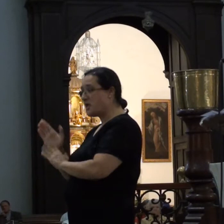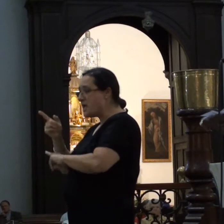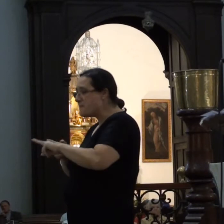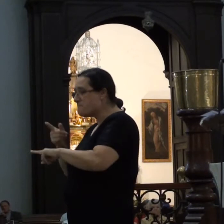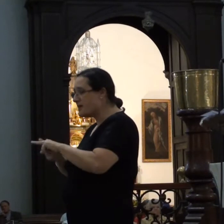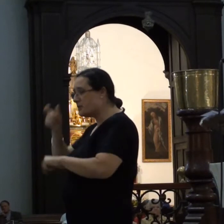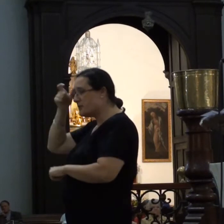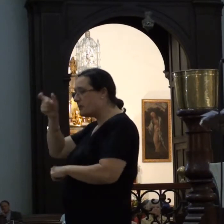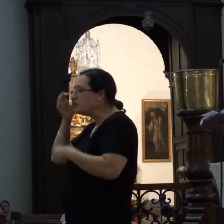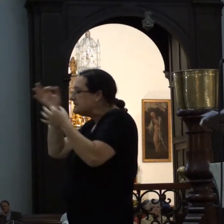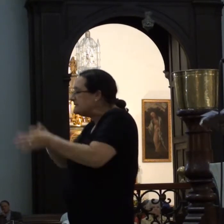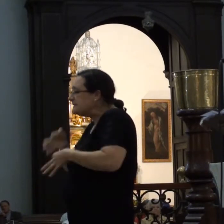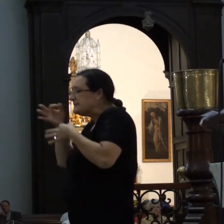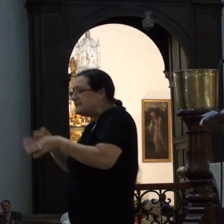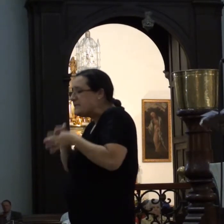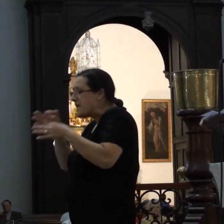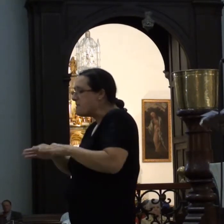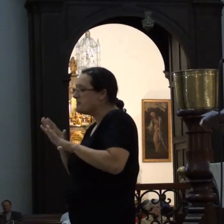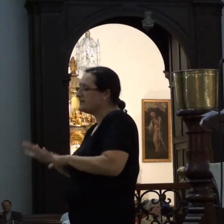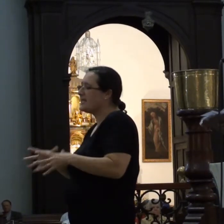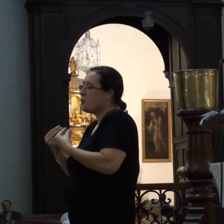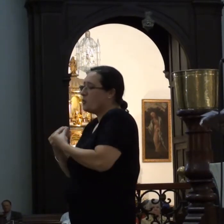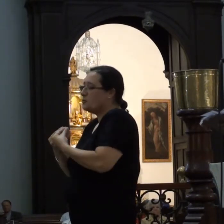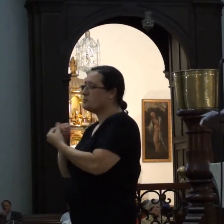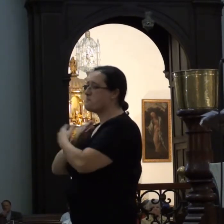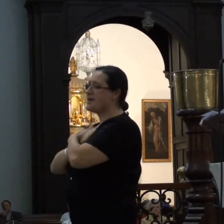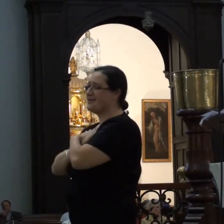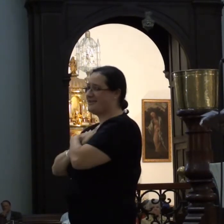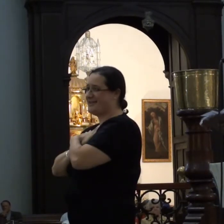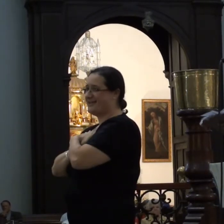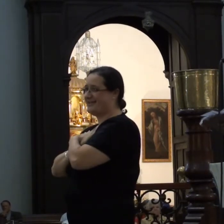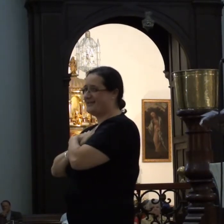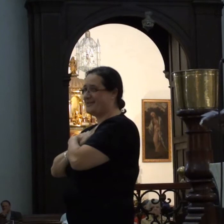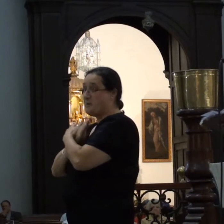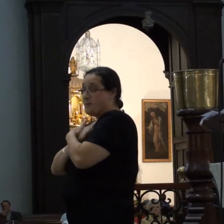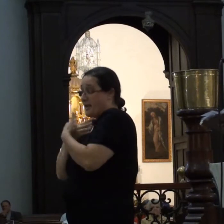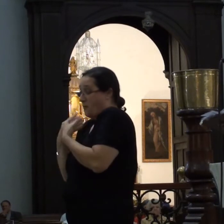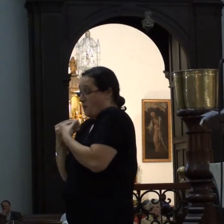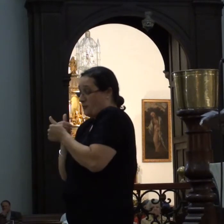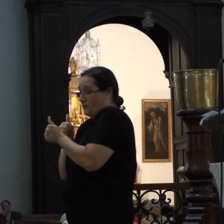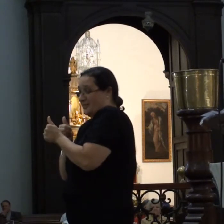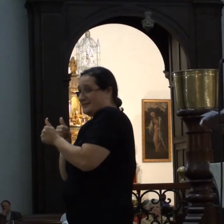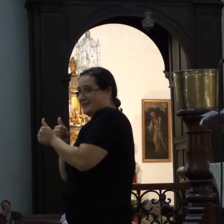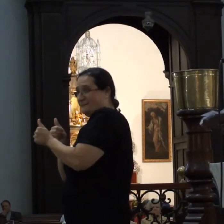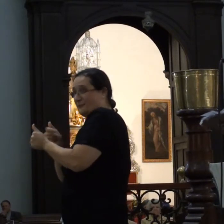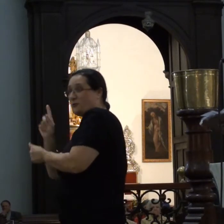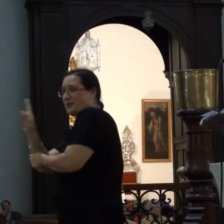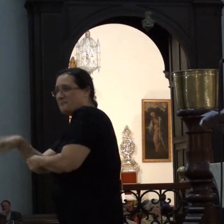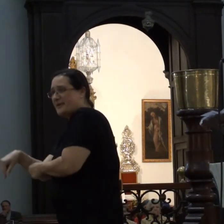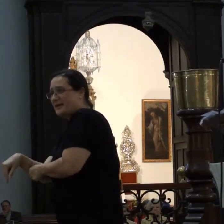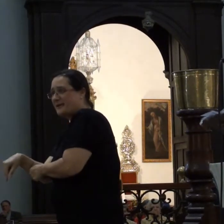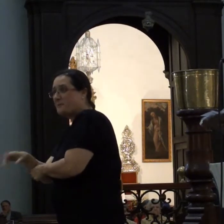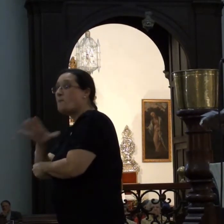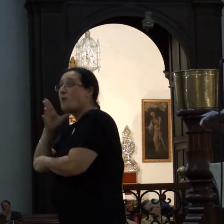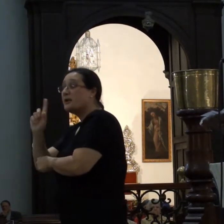María Ella reunía a los discípulos para enfocarlo y así hizo posible la